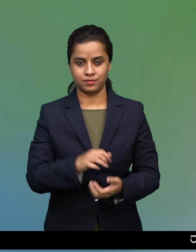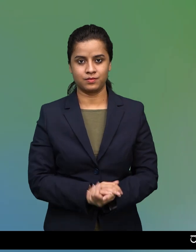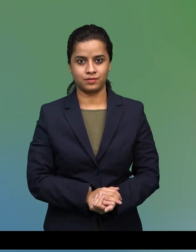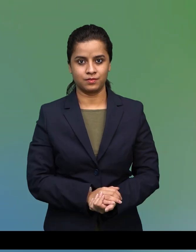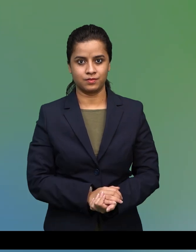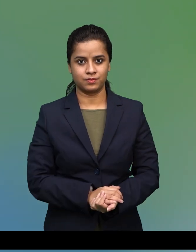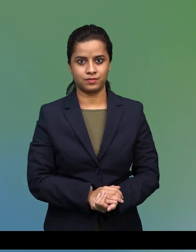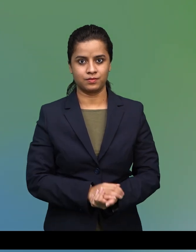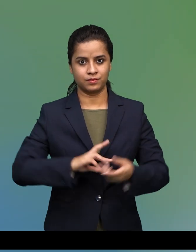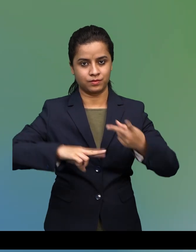ಸಾರಿಗೆ,